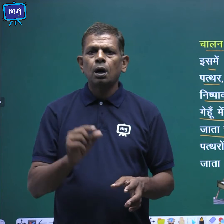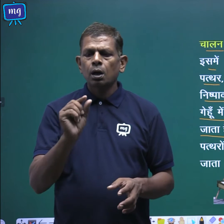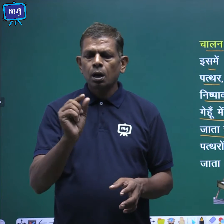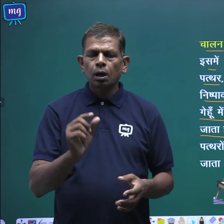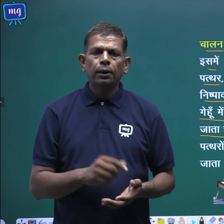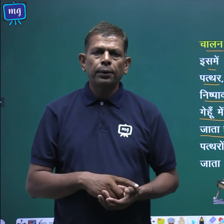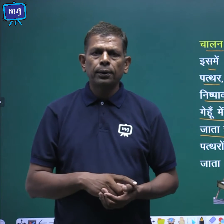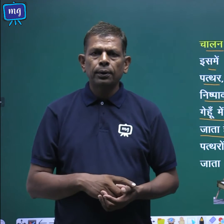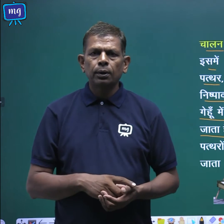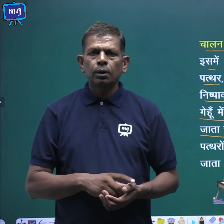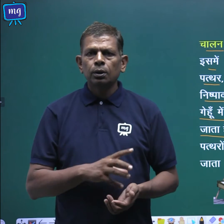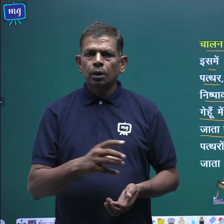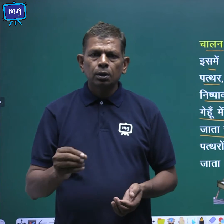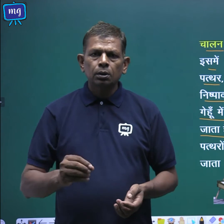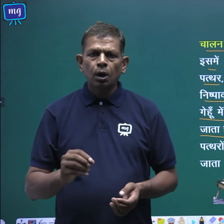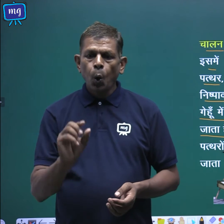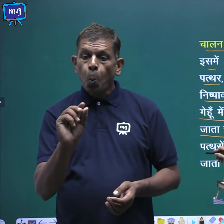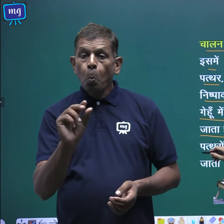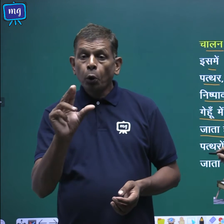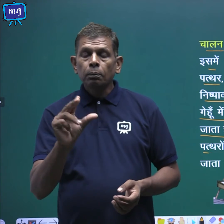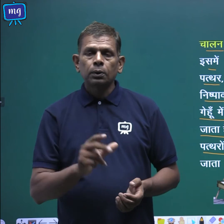कंकड़ तथा पत्थरों को